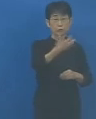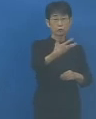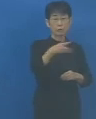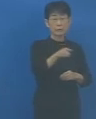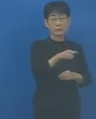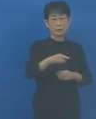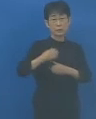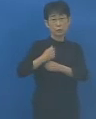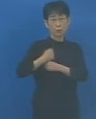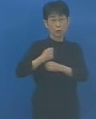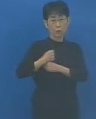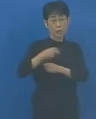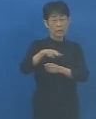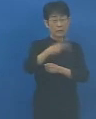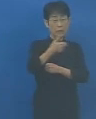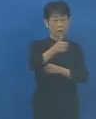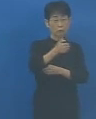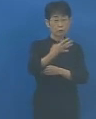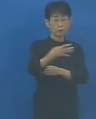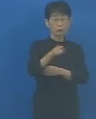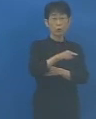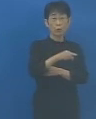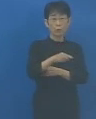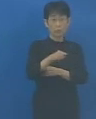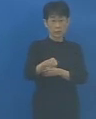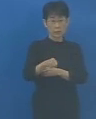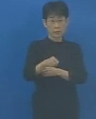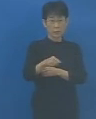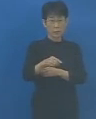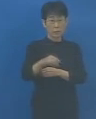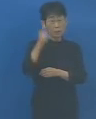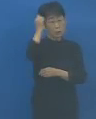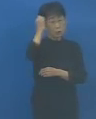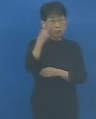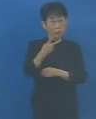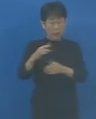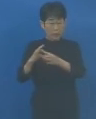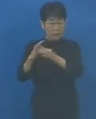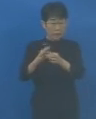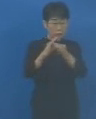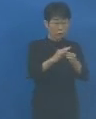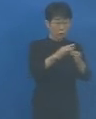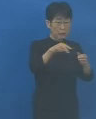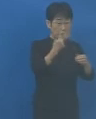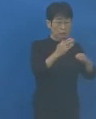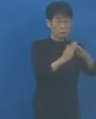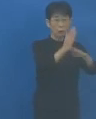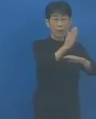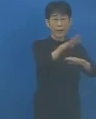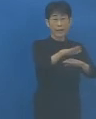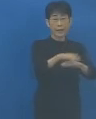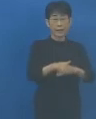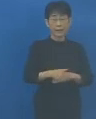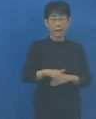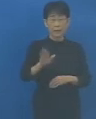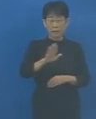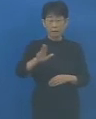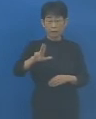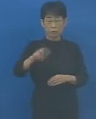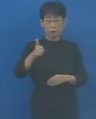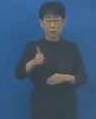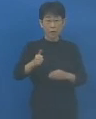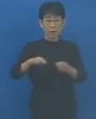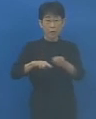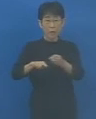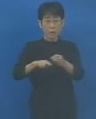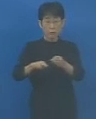798人、兵庫県は254人で2日連続250を超えています。実はデルタ株の拡大に伴い